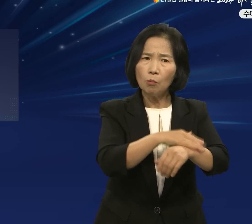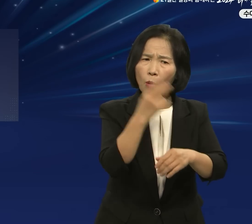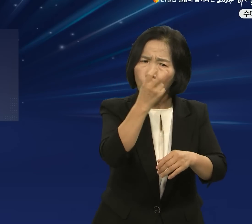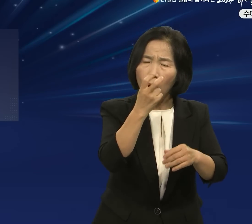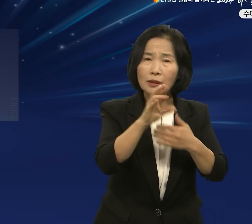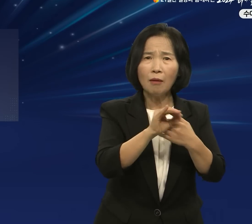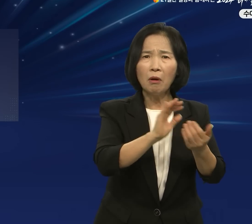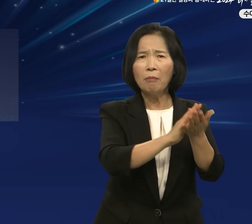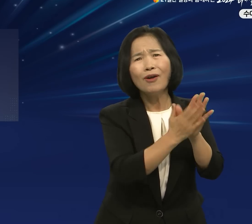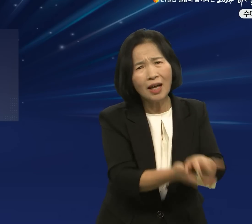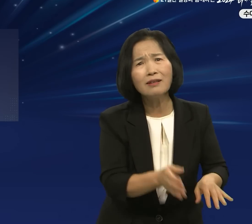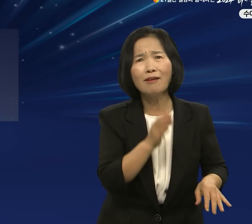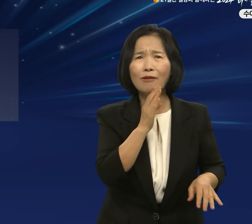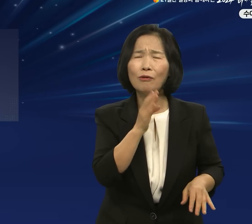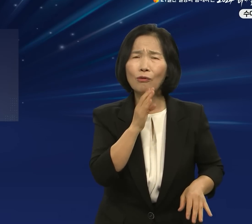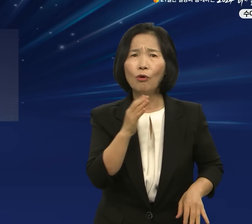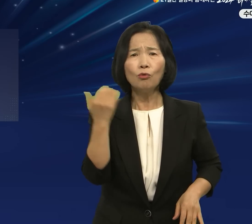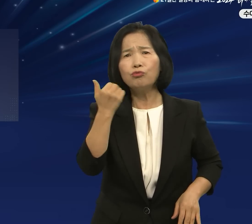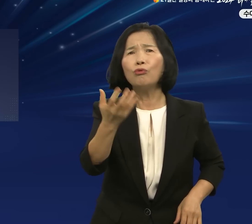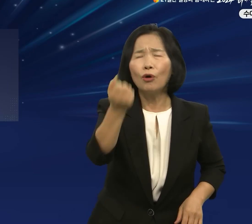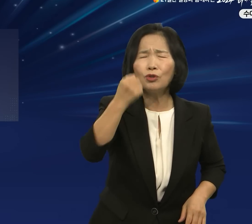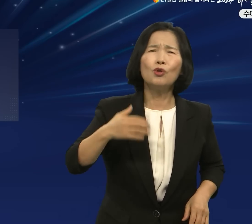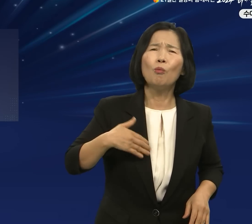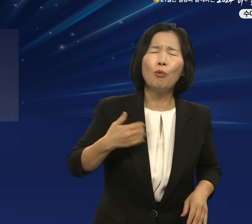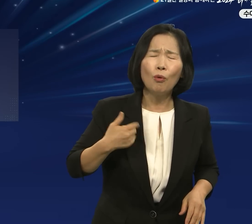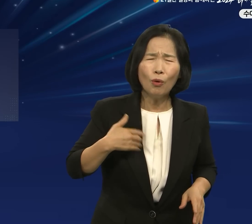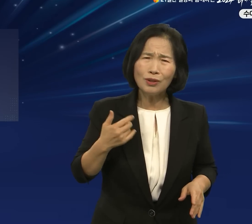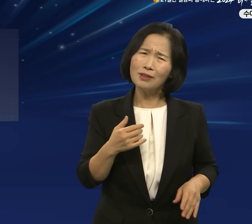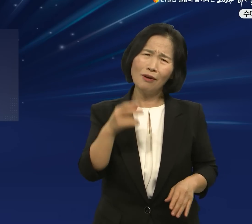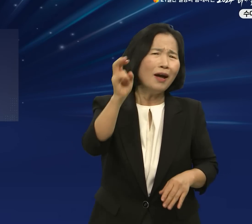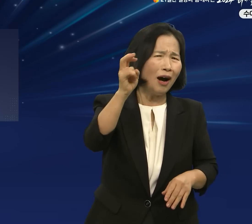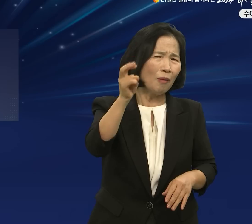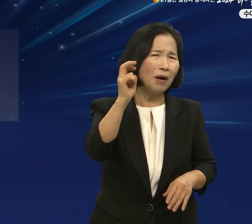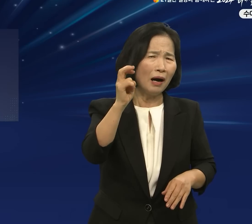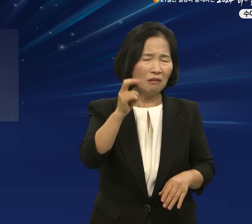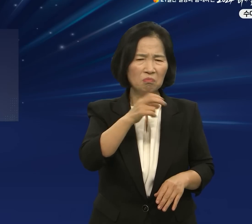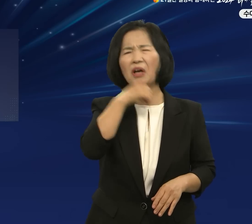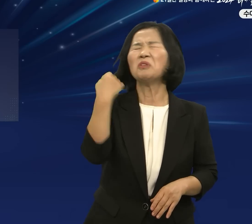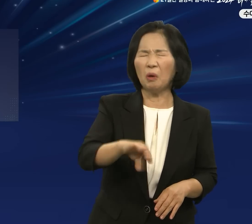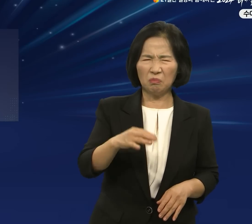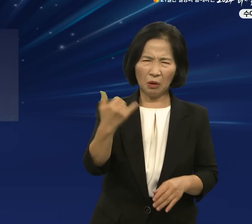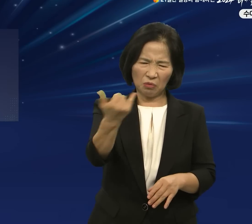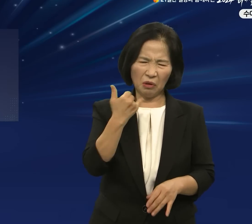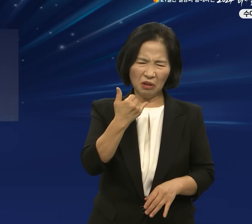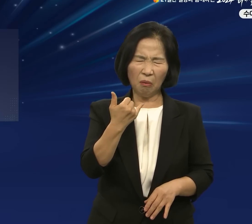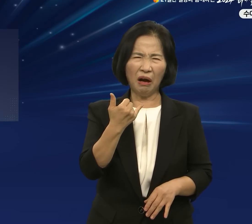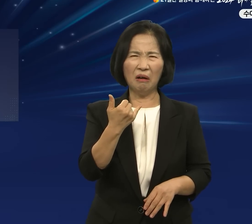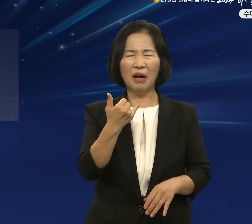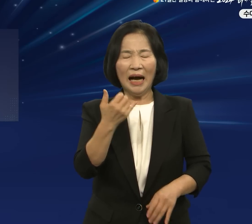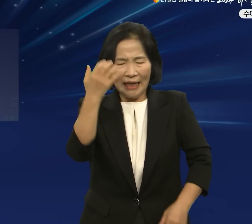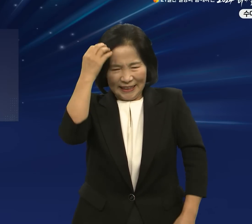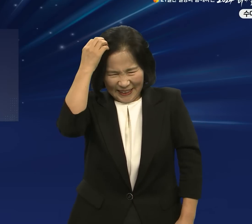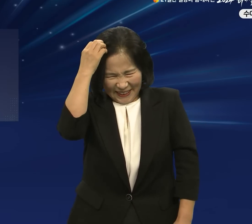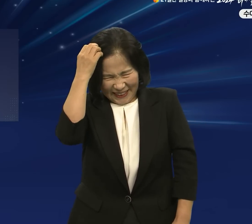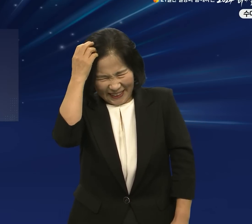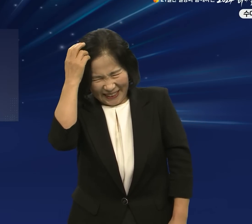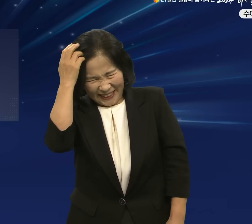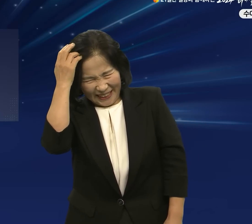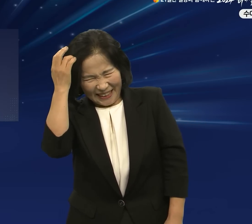누구 된장인지도 모르는데 된장 이거 왜 이래요? 이런 분이 있습니다. 그럴 때 제가 어떻게 해야 할지